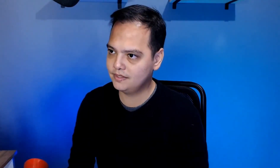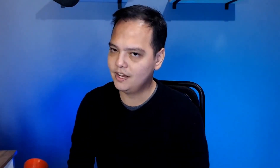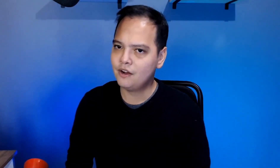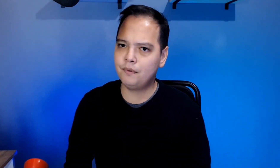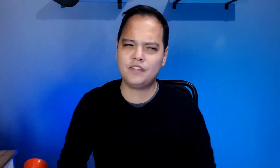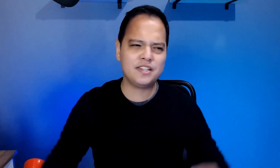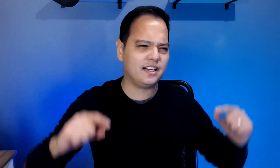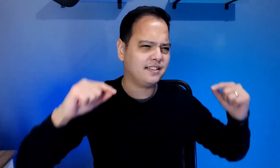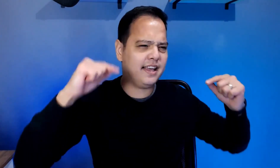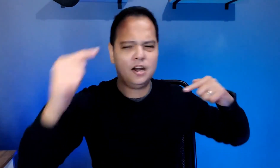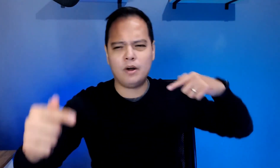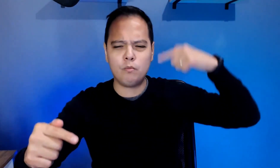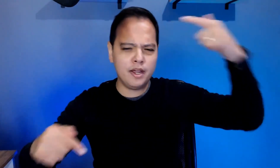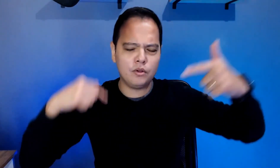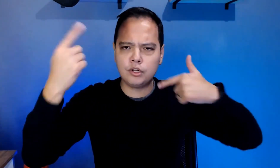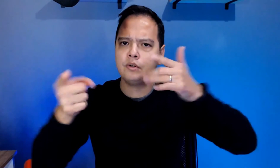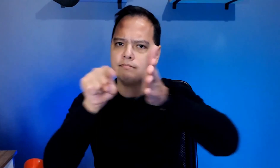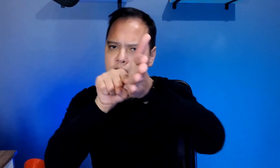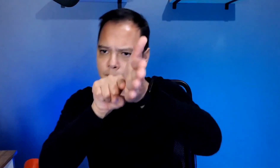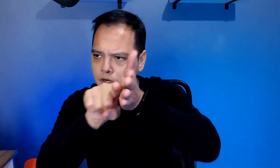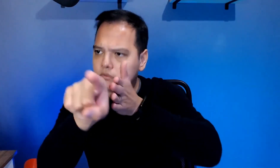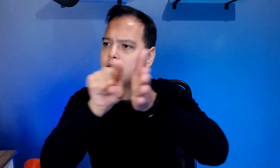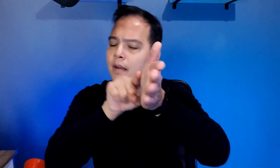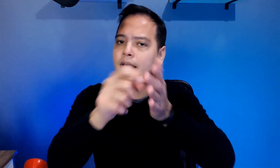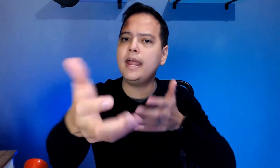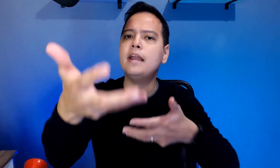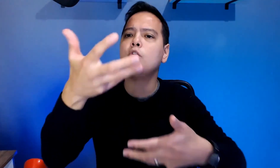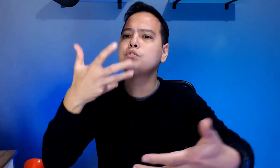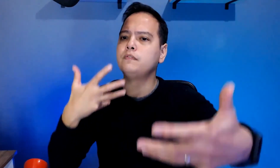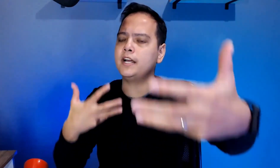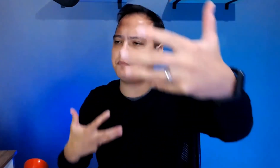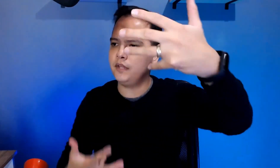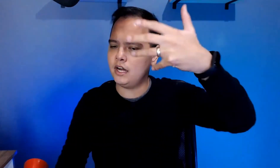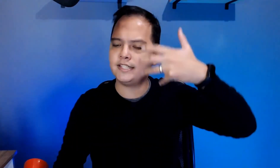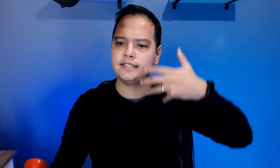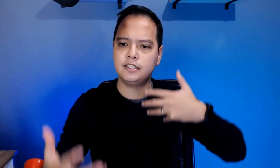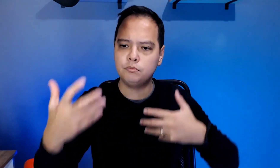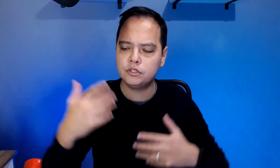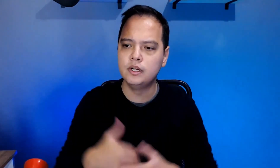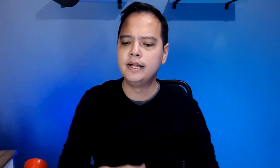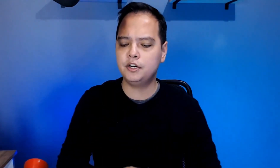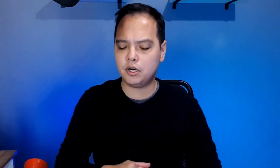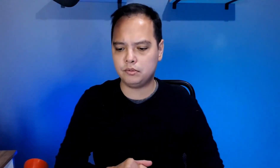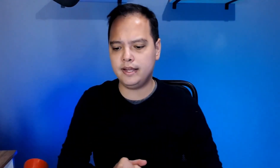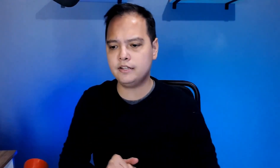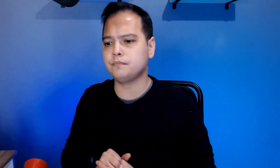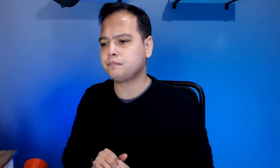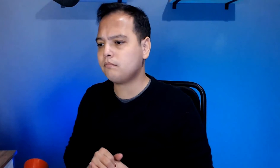Porque às vezes você quer criar um argumento e outro, você vai perguntando. E a maneira como o surdo vai respondendo vai te ensinando muito. Eu já contei isso, mas